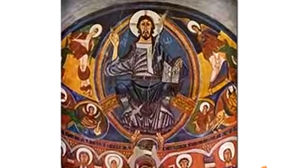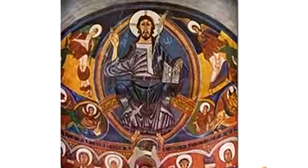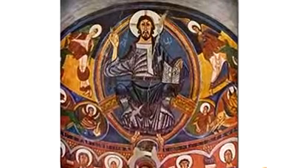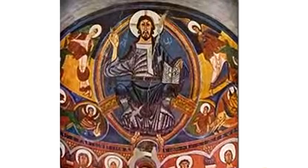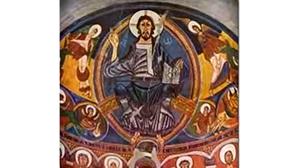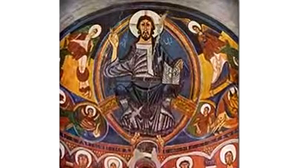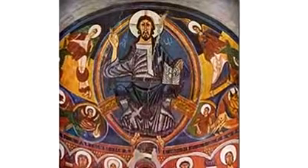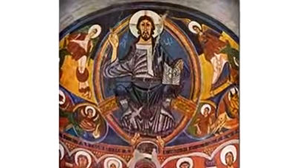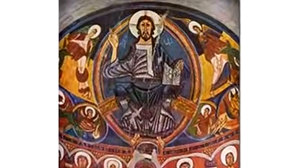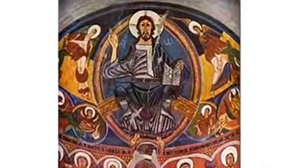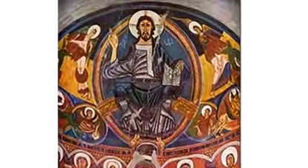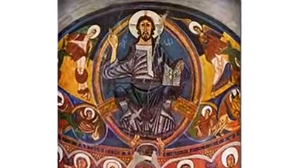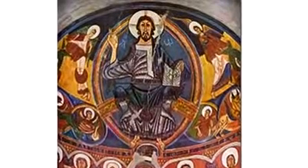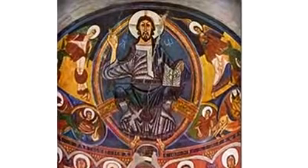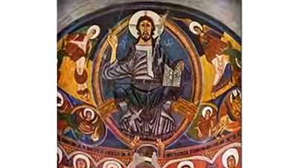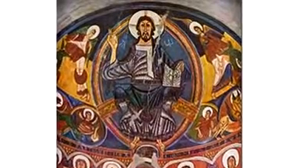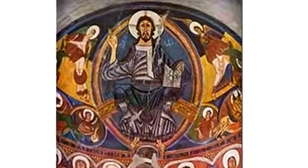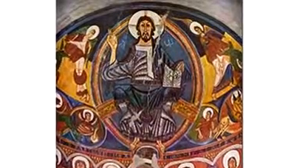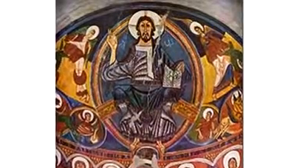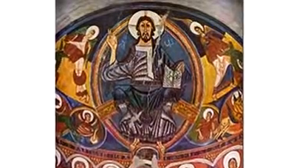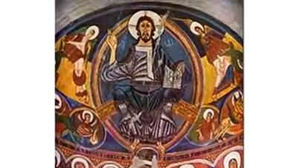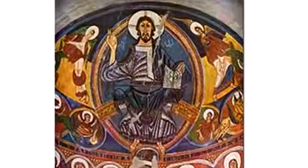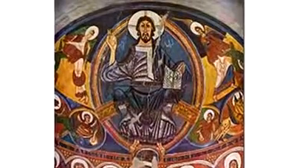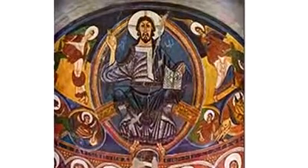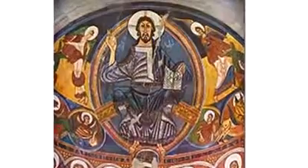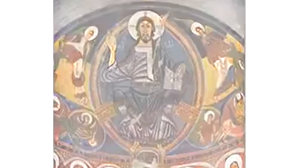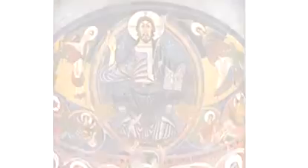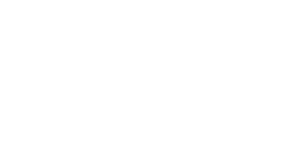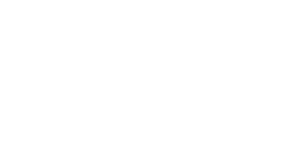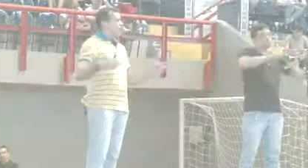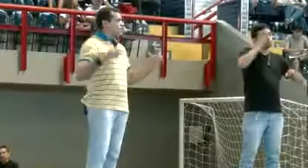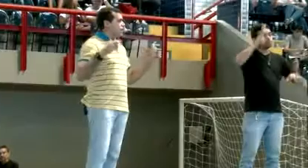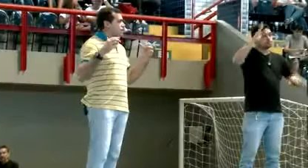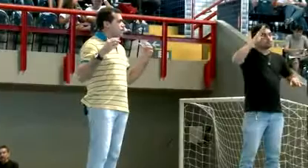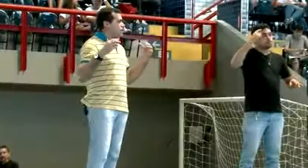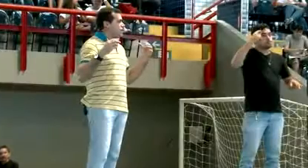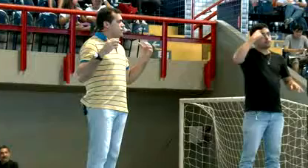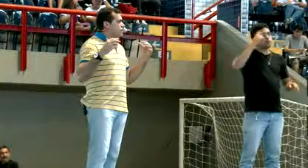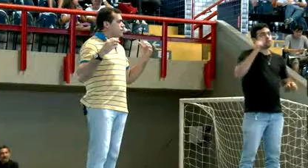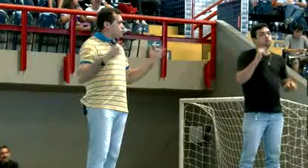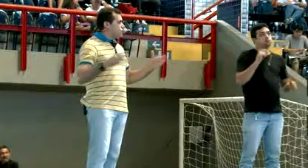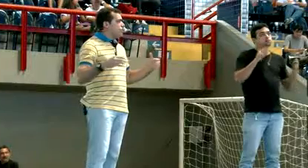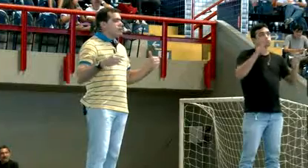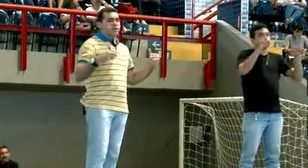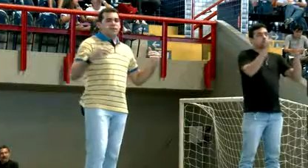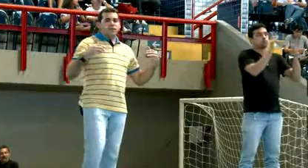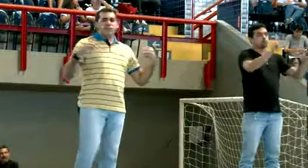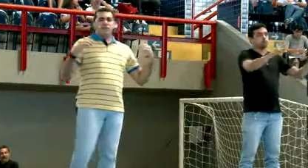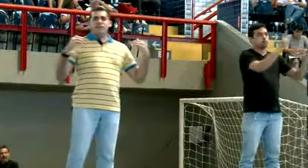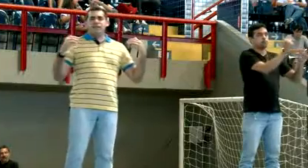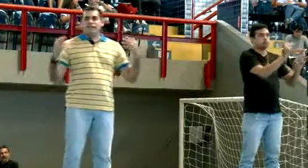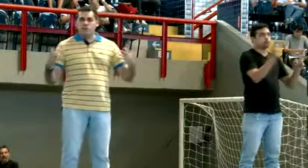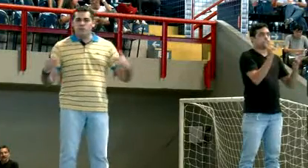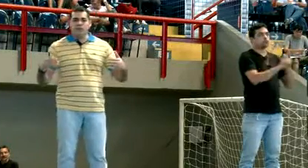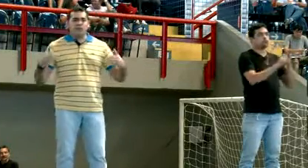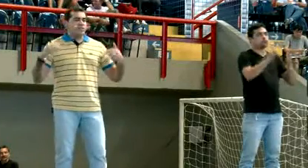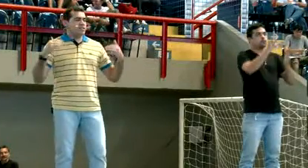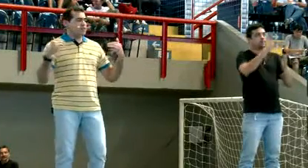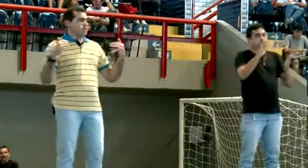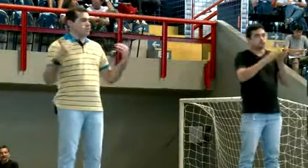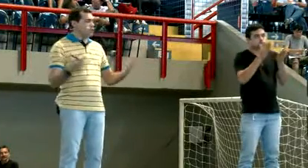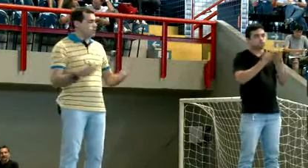religiosidade. Quase tudo que se pensa em termos de pintura, de